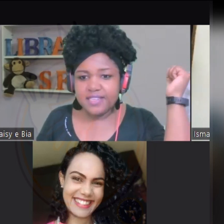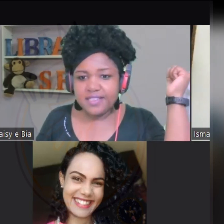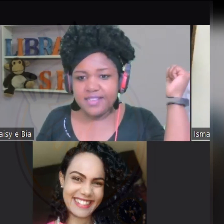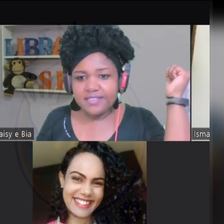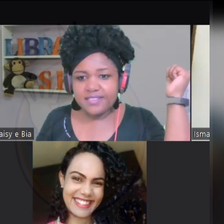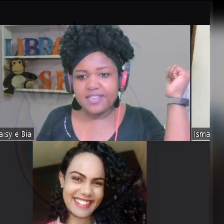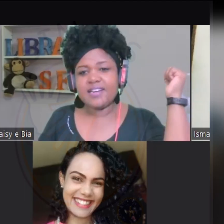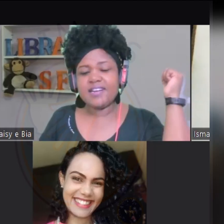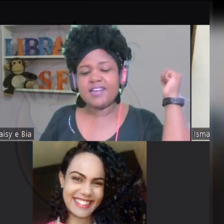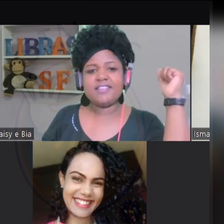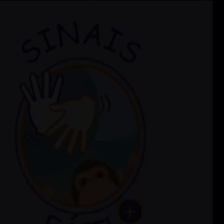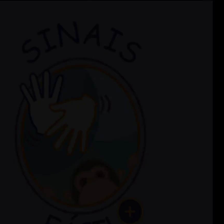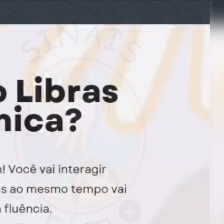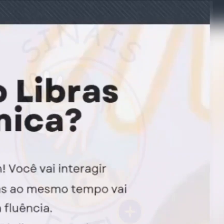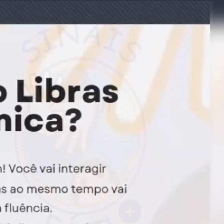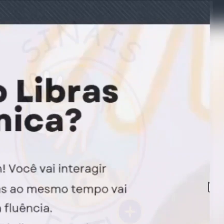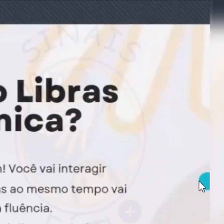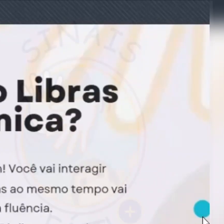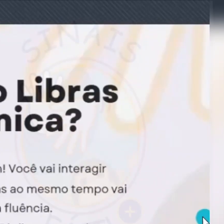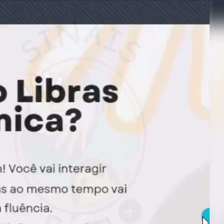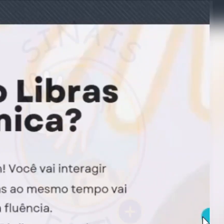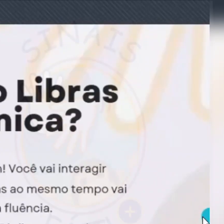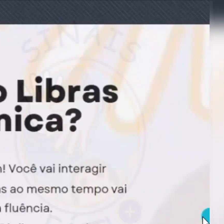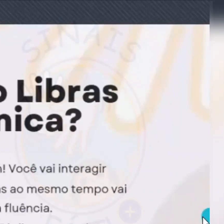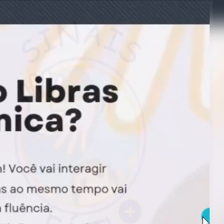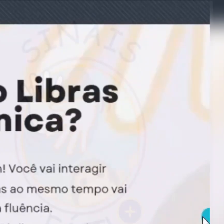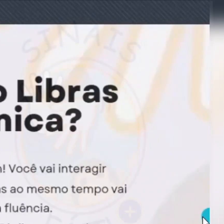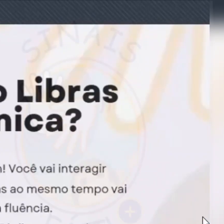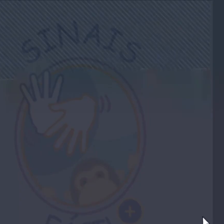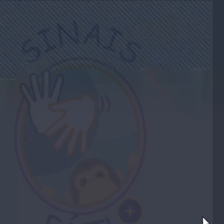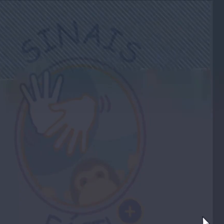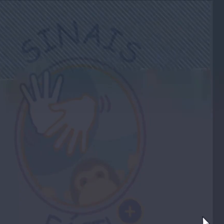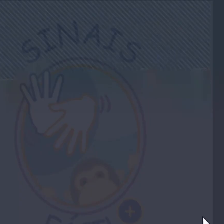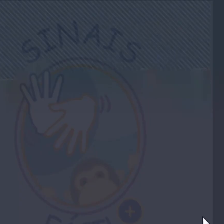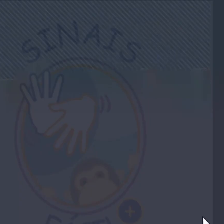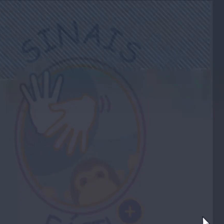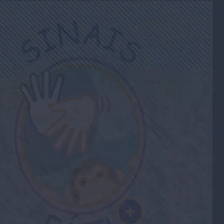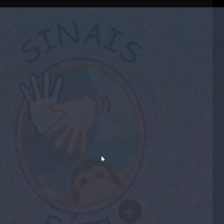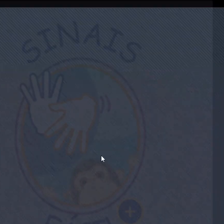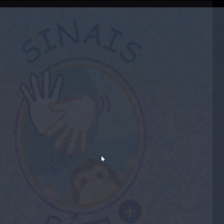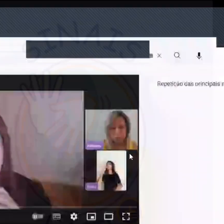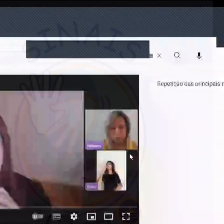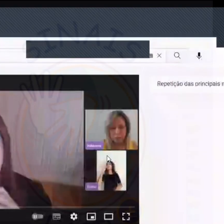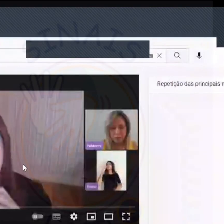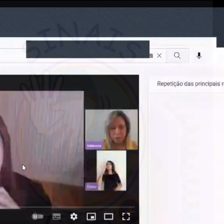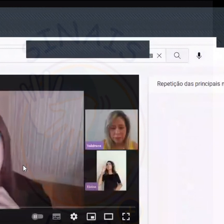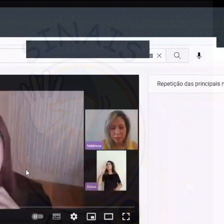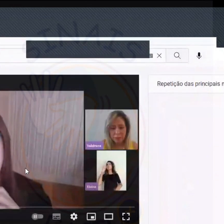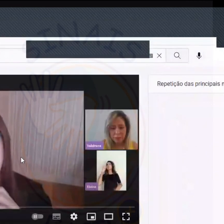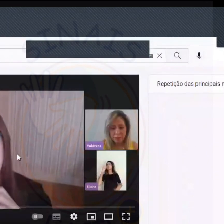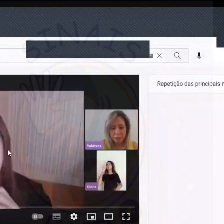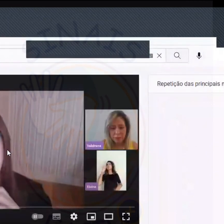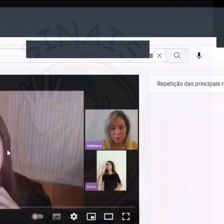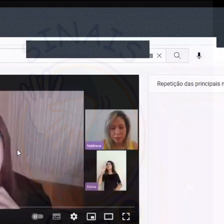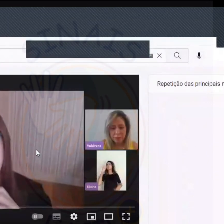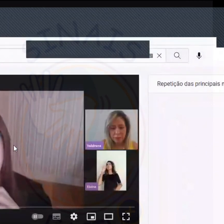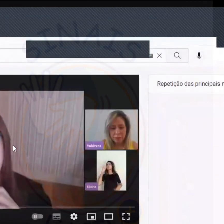que dar certo. Eu comecei a pedir perdão para os surdos, Thaís, para conversar. Perdão para os surdos. Esse eu achei o